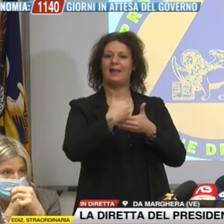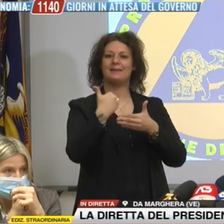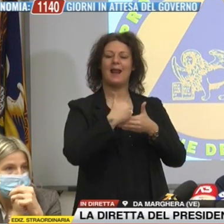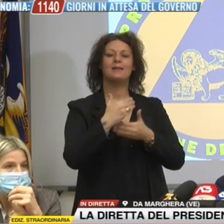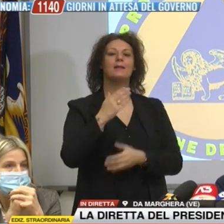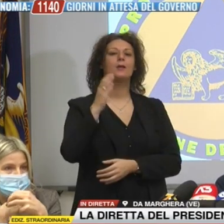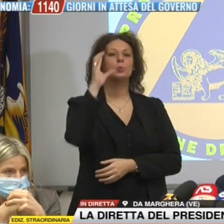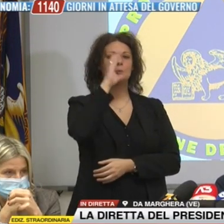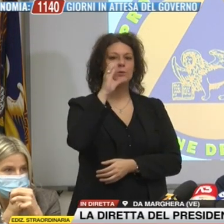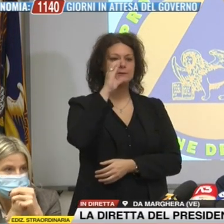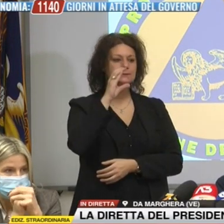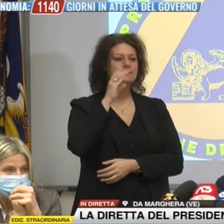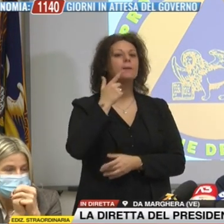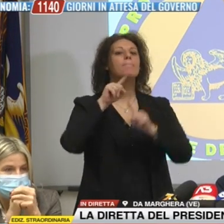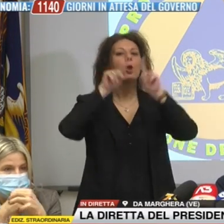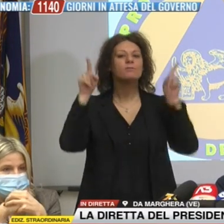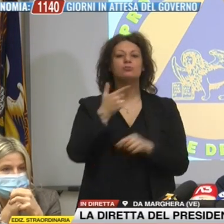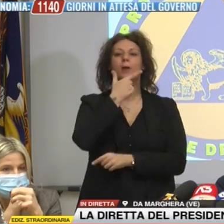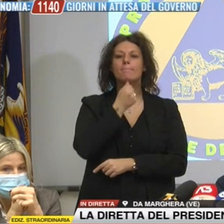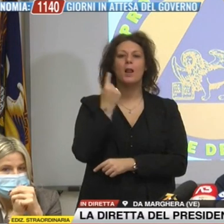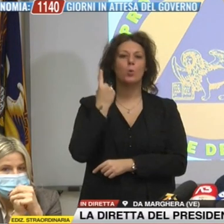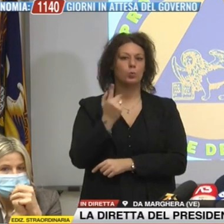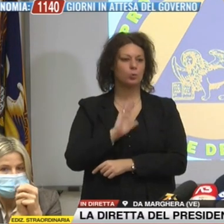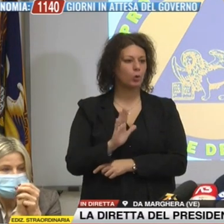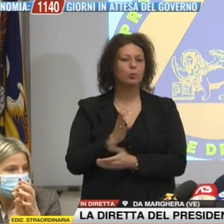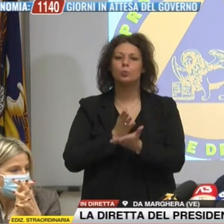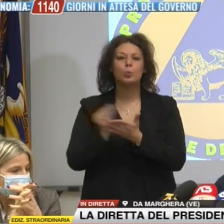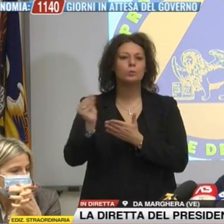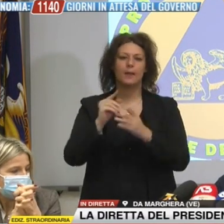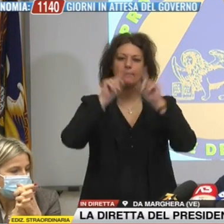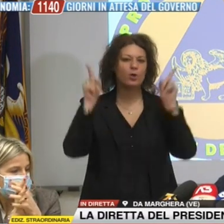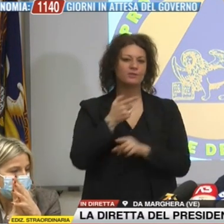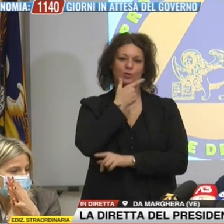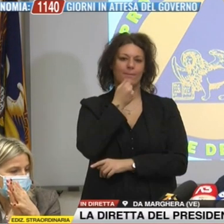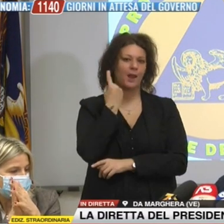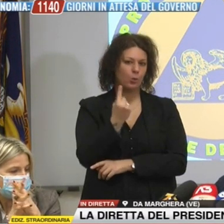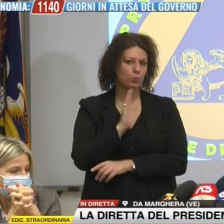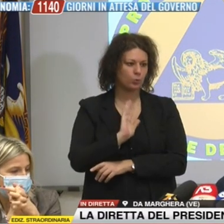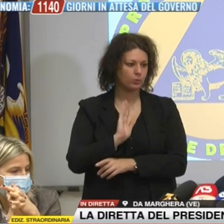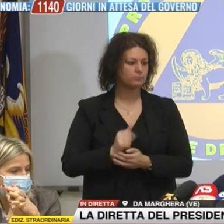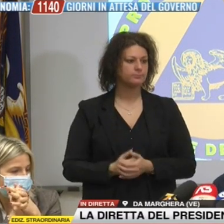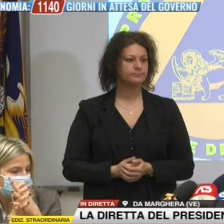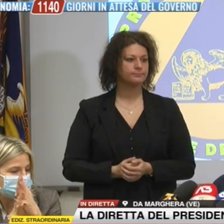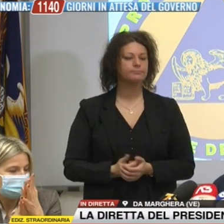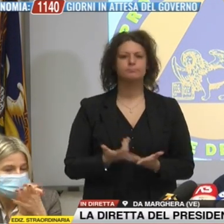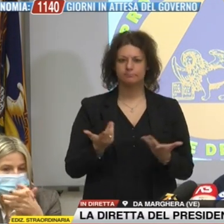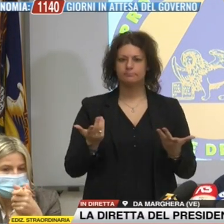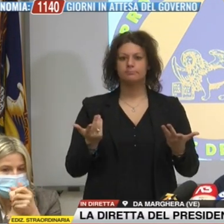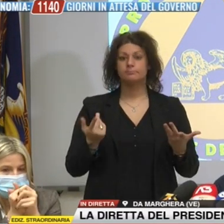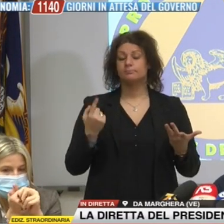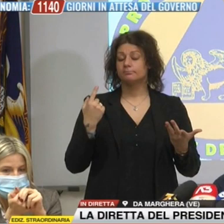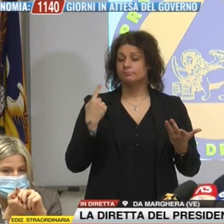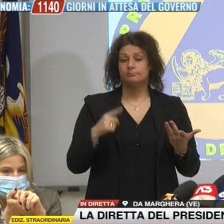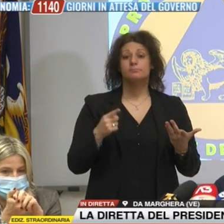Belluno. A tutta la provincia, quindi. Perfetto. E questo perché evidentemente la situazione